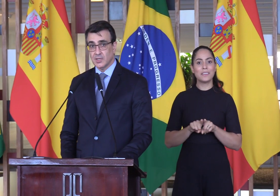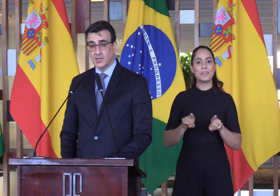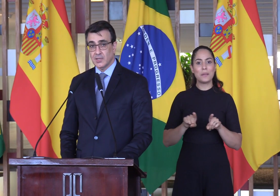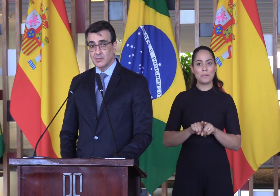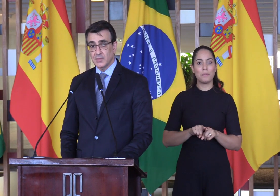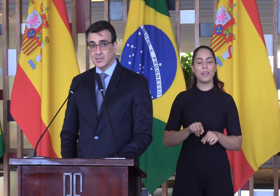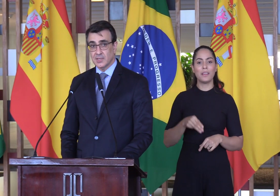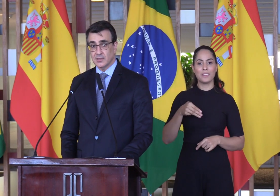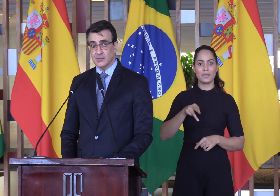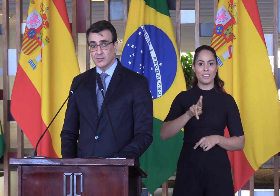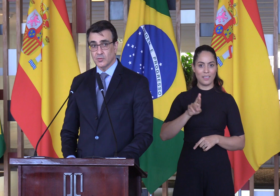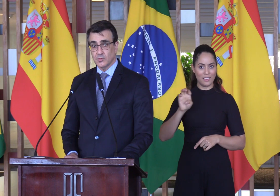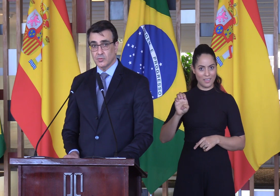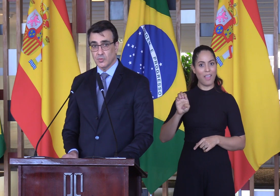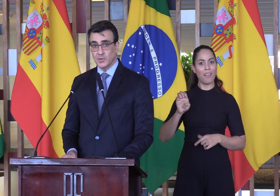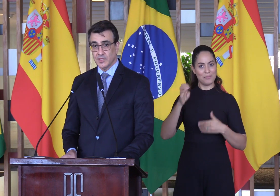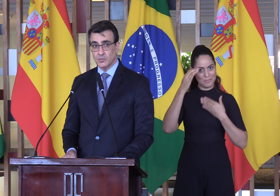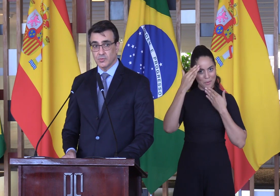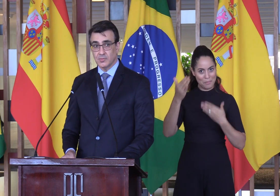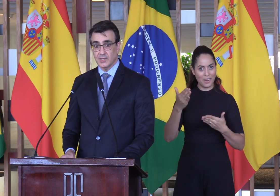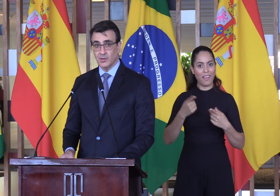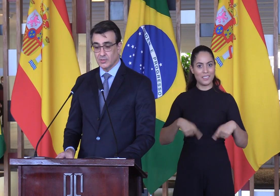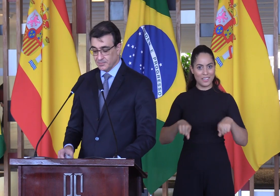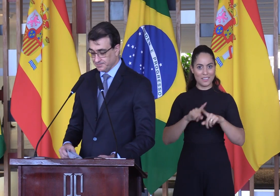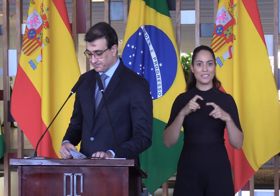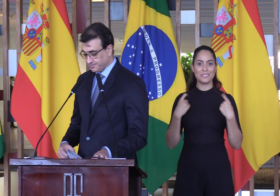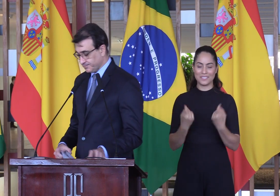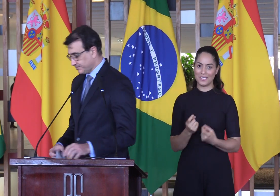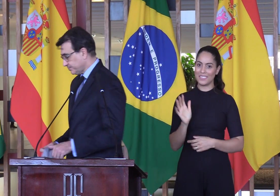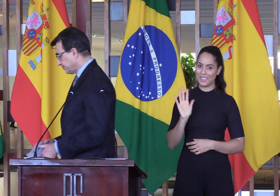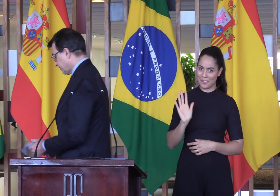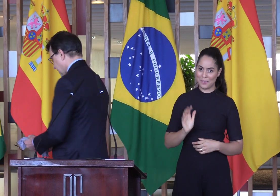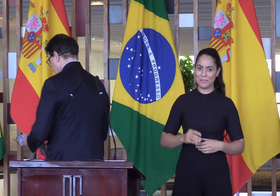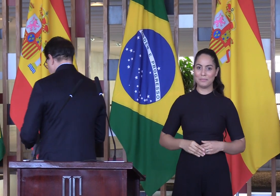comissão mista, num êxito. Até logo.